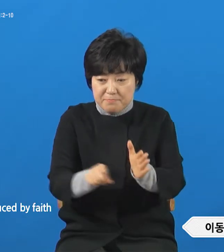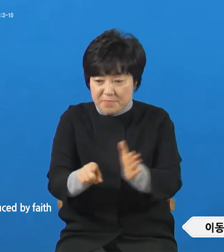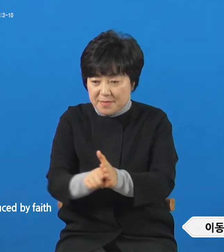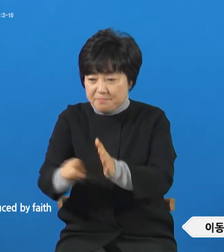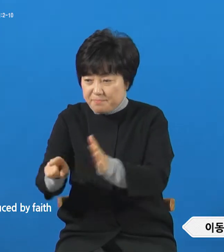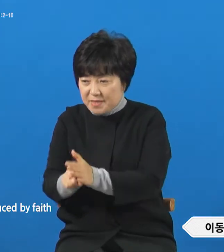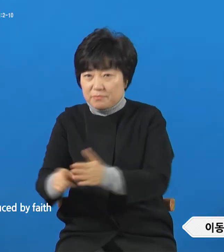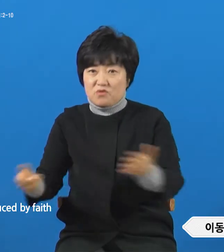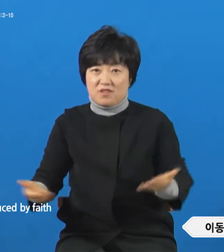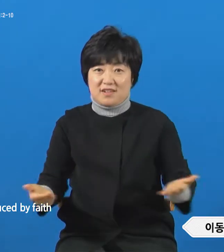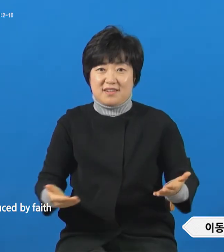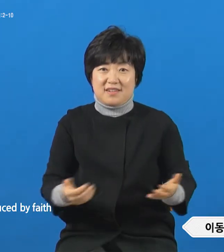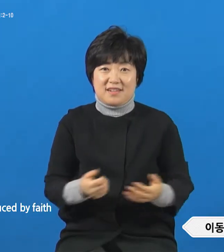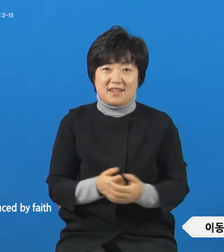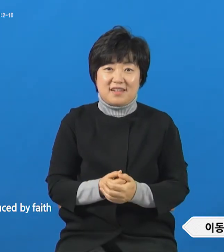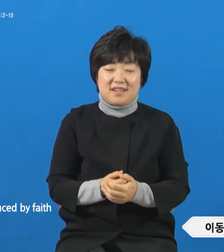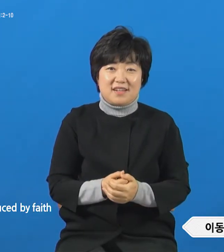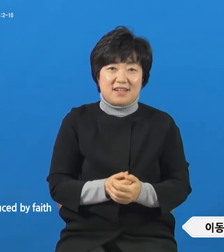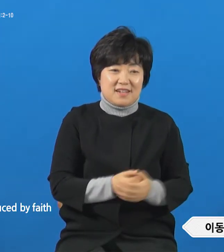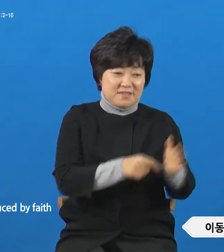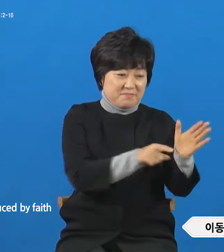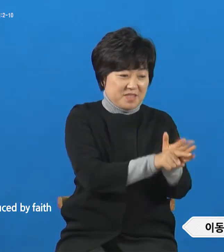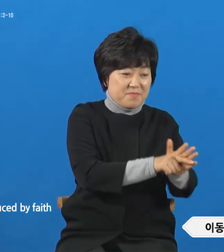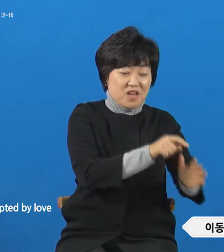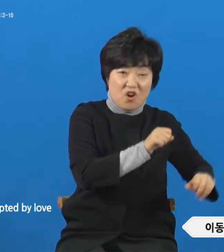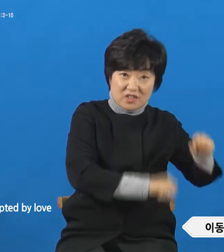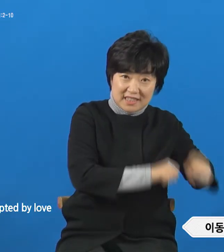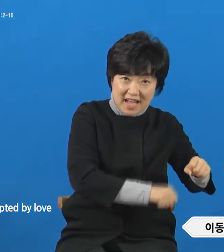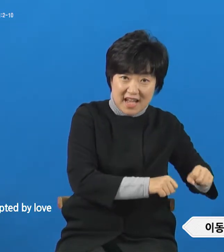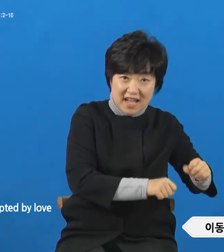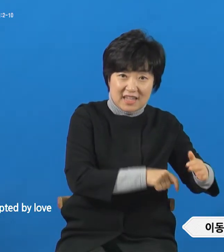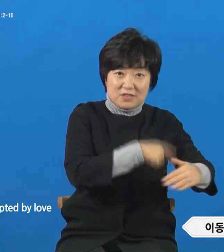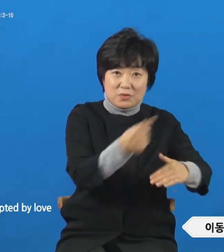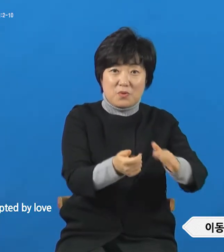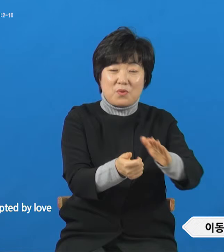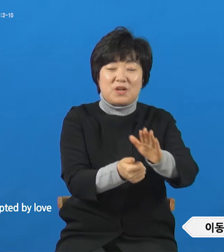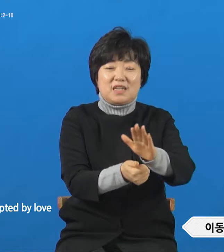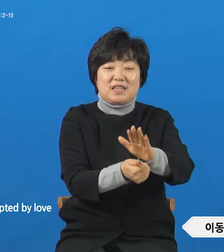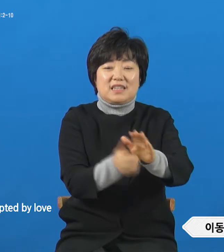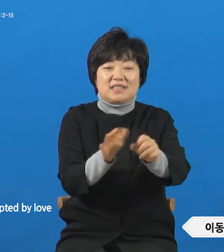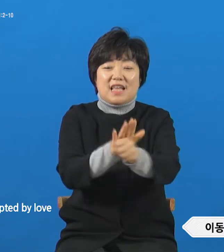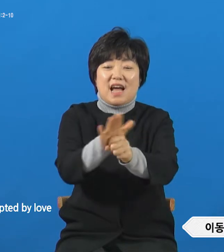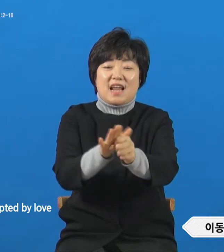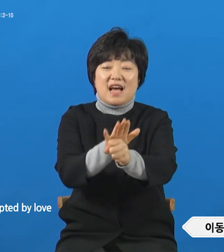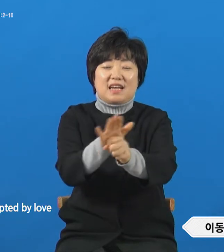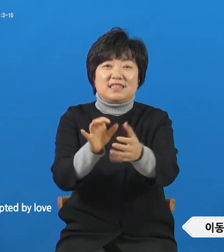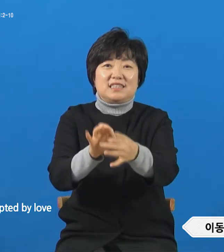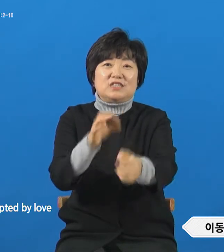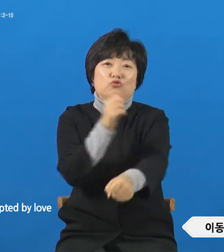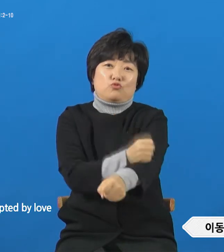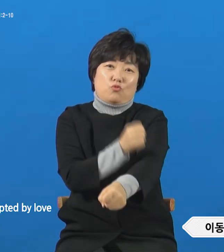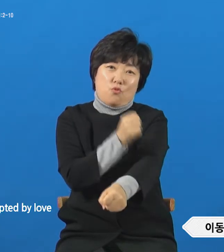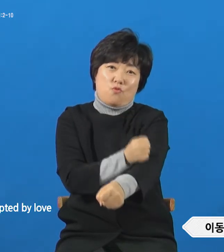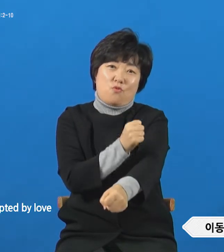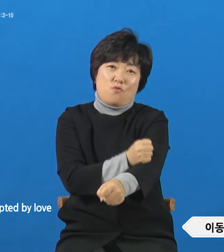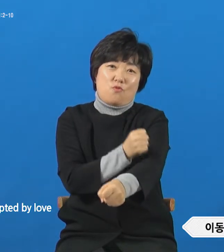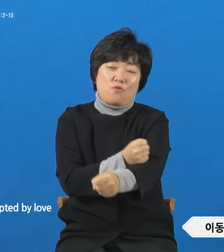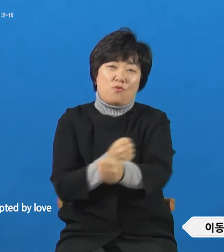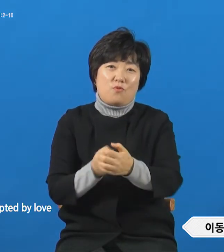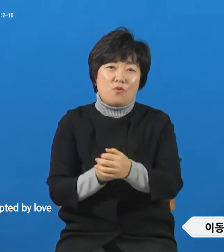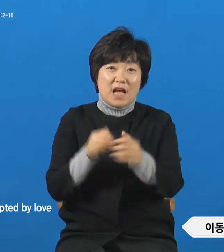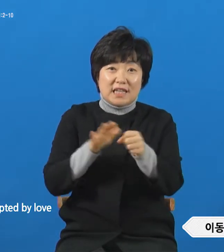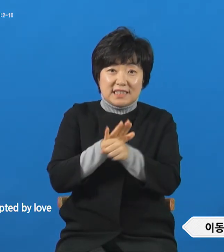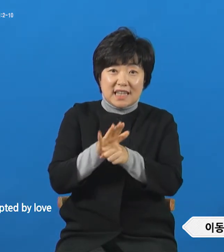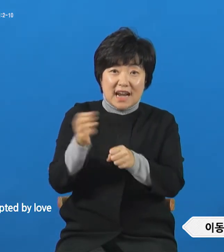일어난다는 것입니다. 그 다음에 믿음의 역사에 의해서 사랑의 수고 그랬습니다. 사랑의 수고. 그냥 사랑이 아니라